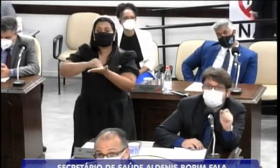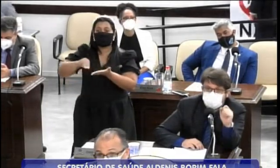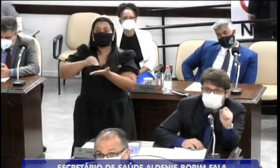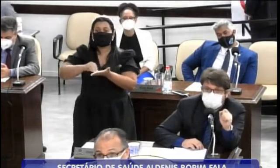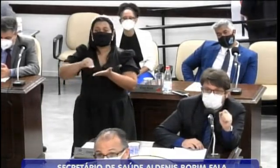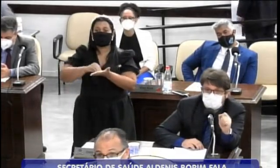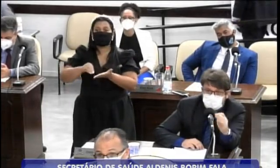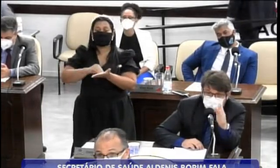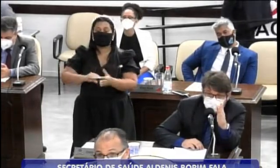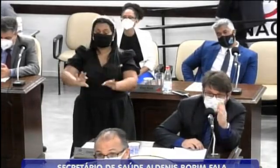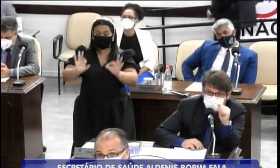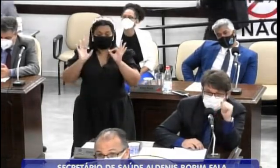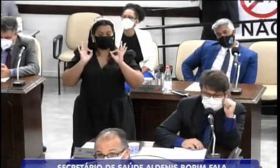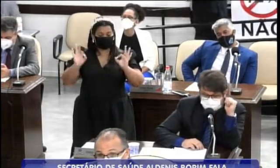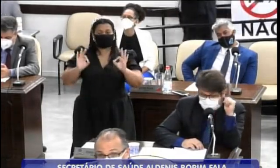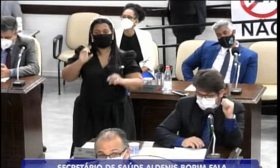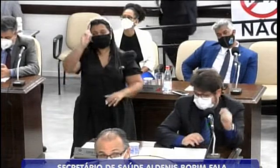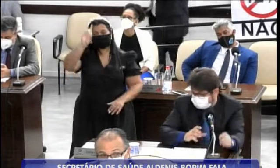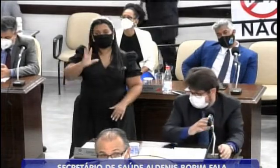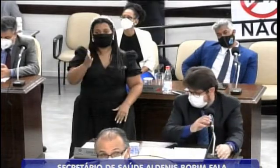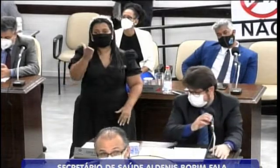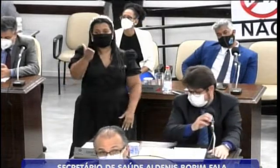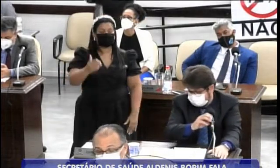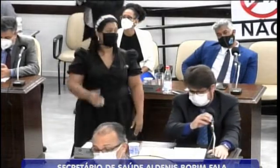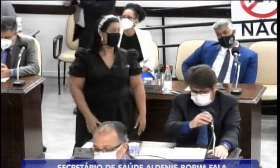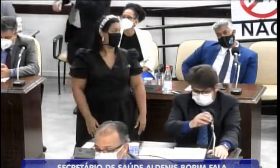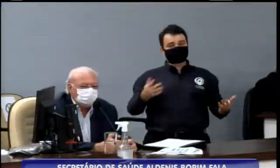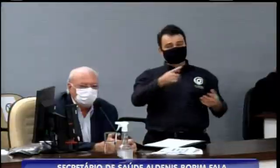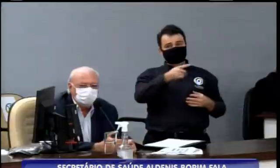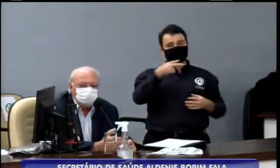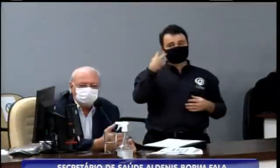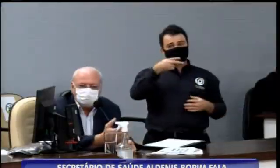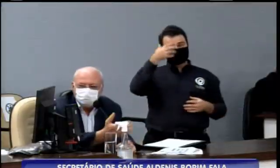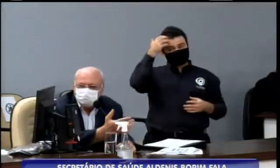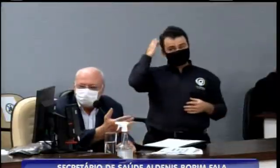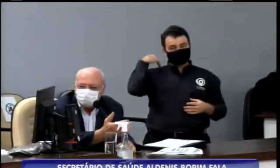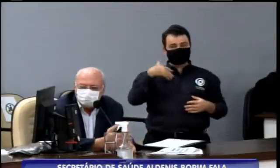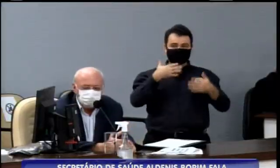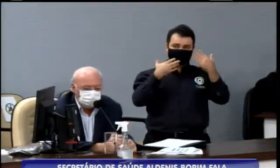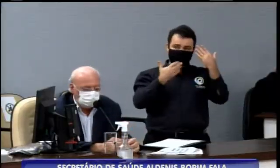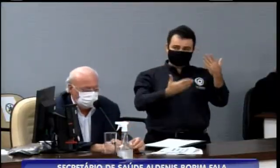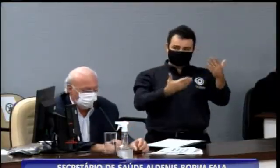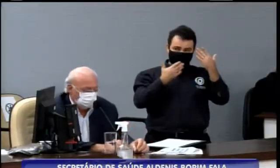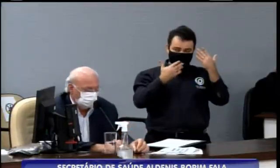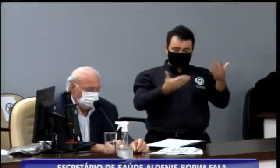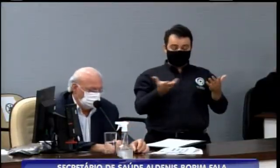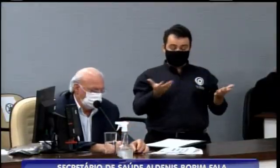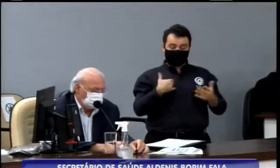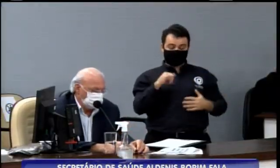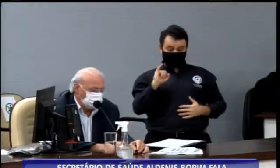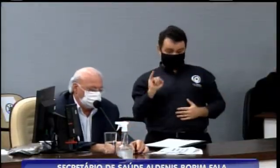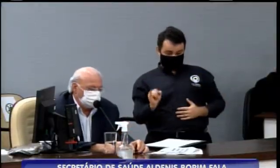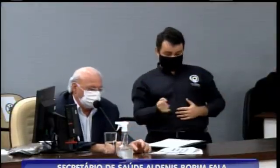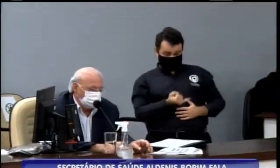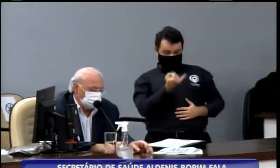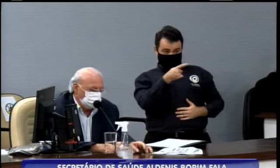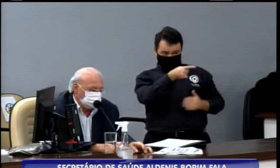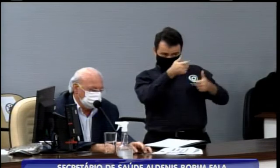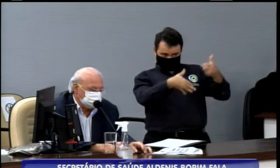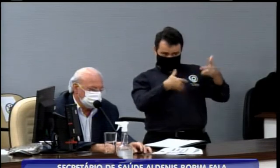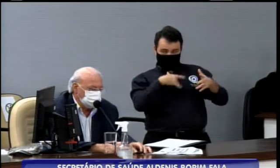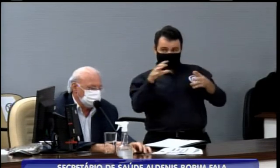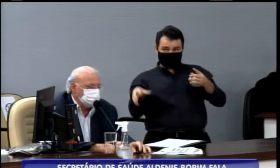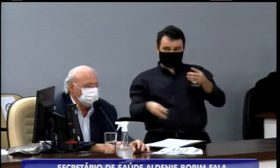da incumbência. Deus abençoe o senhor. Muito obrigado, Odélio. Odélio, eu gostaria de aproveitar a sua fala